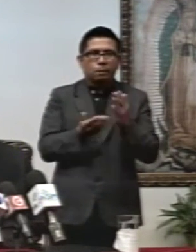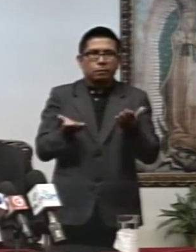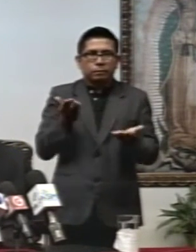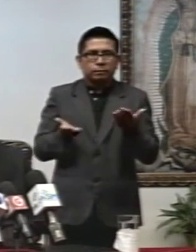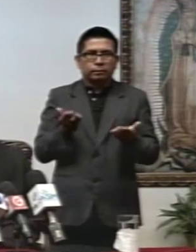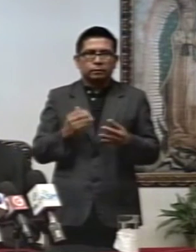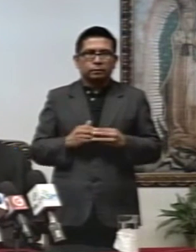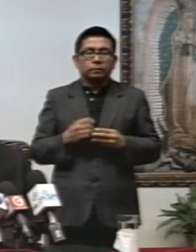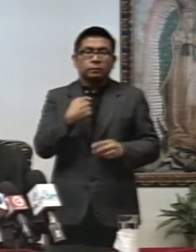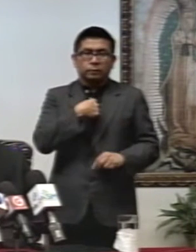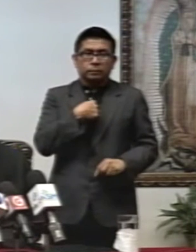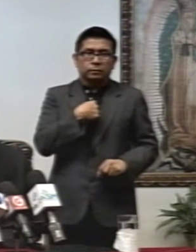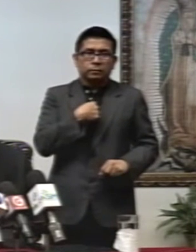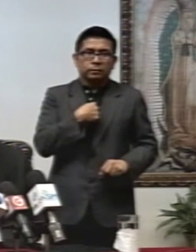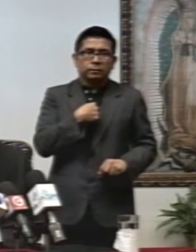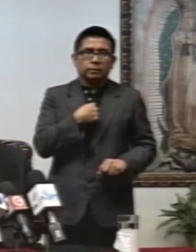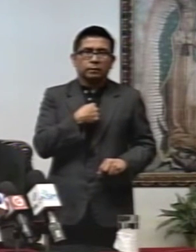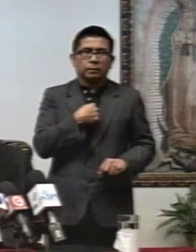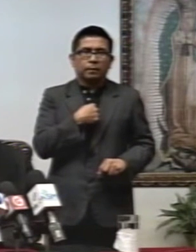yo